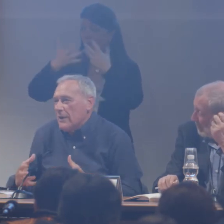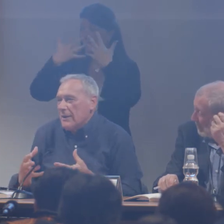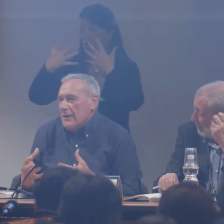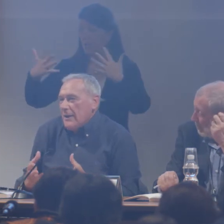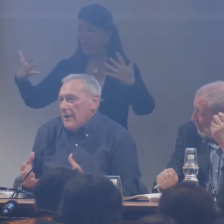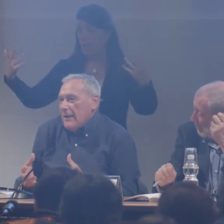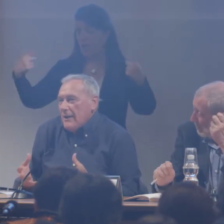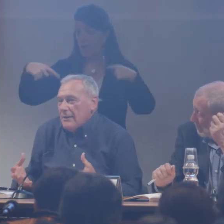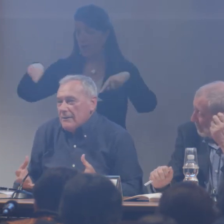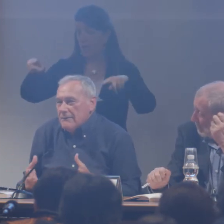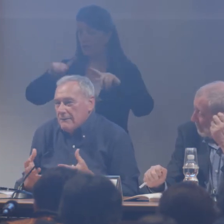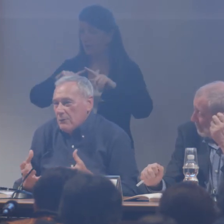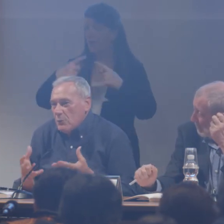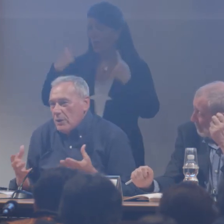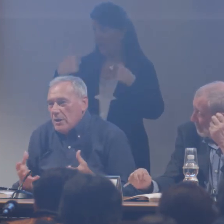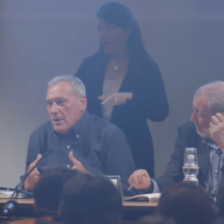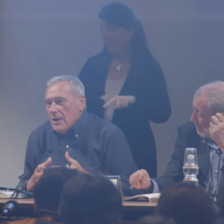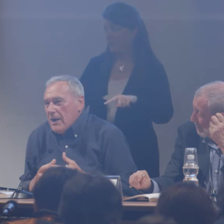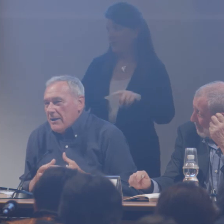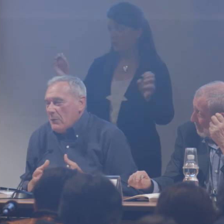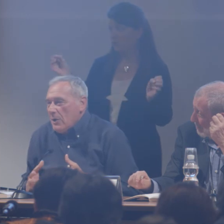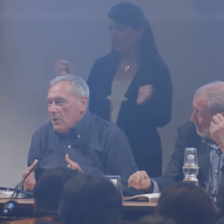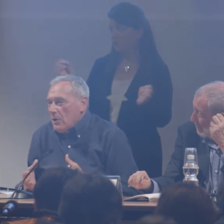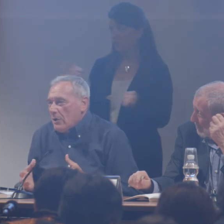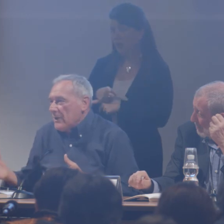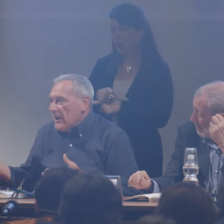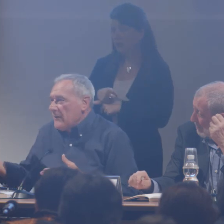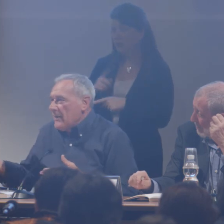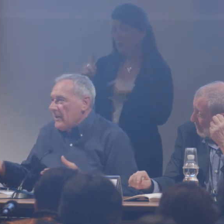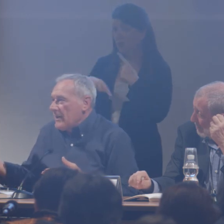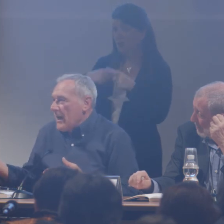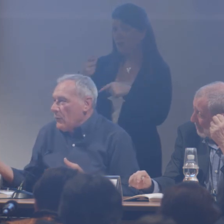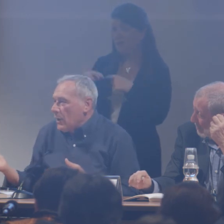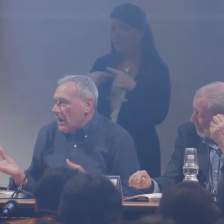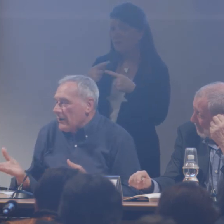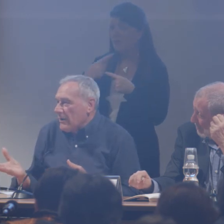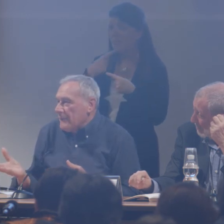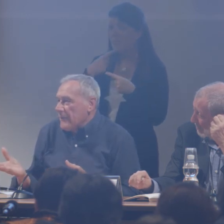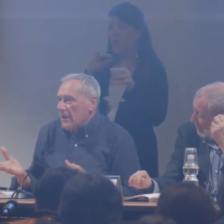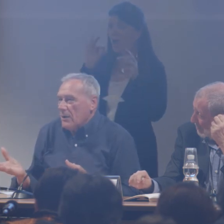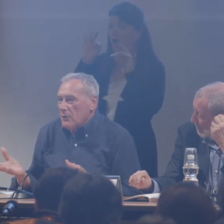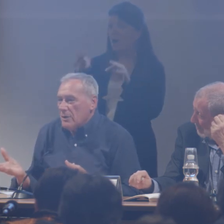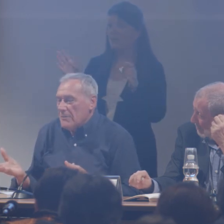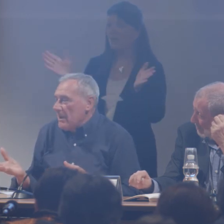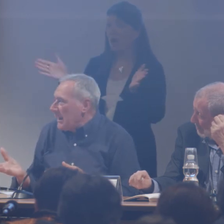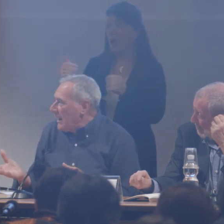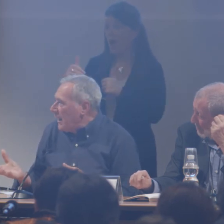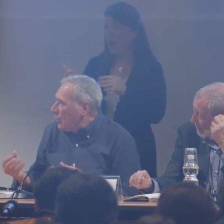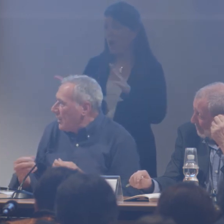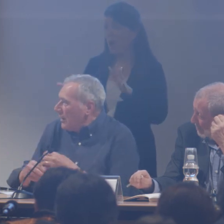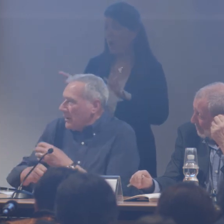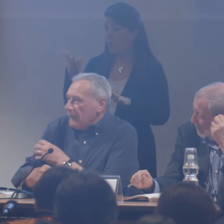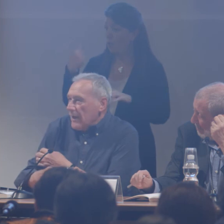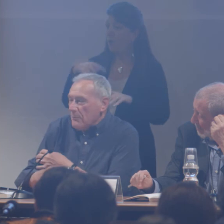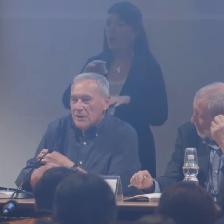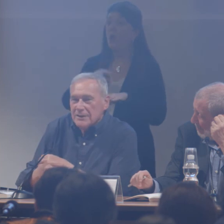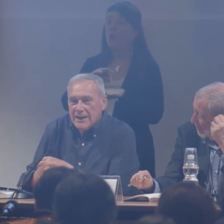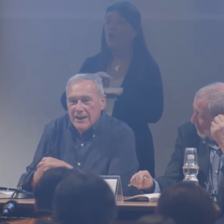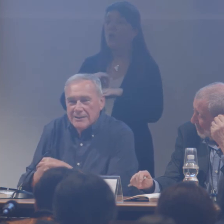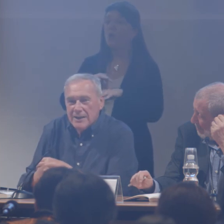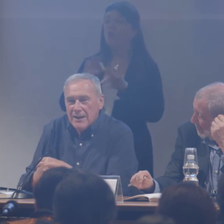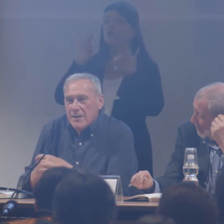cose, tra cui anche quello che arrivava in aula che, con in barella, con la